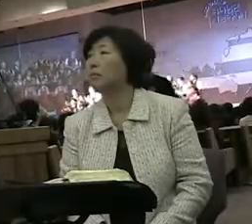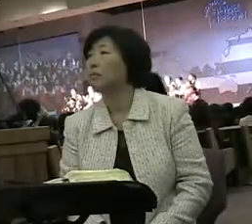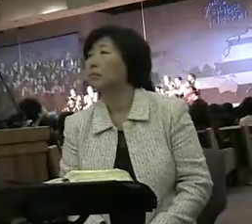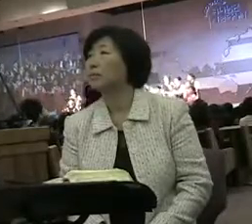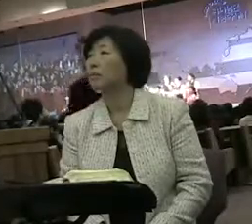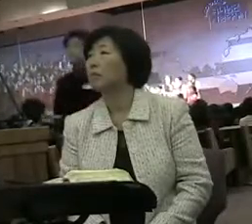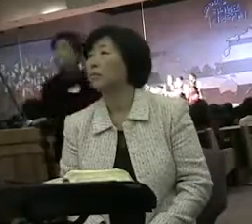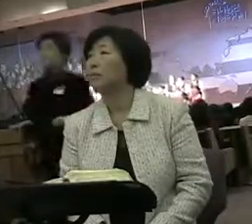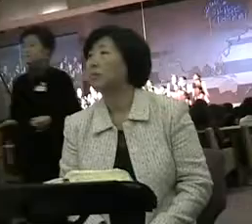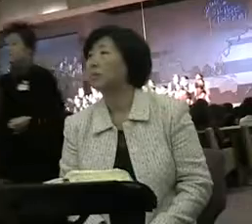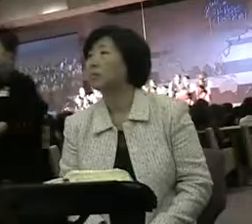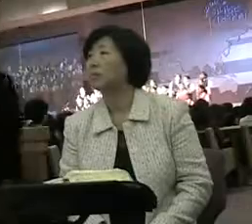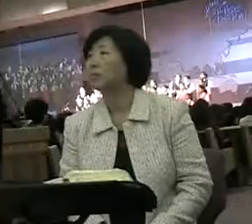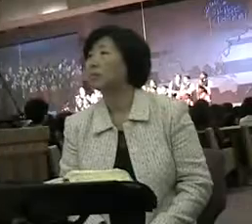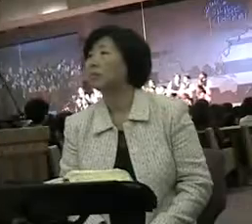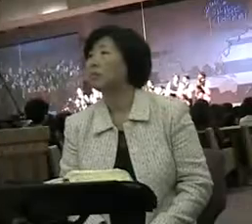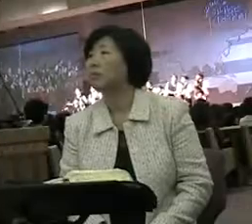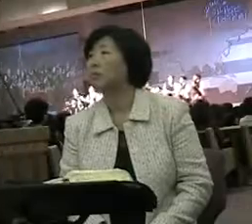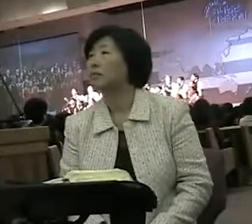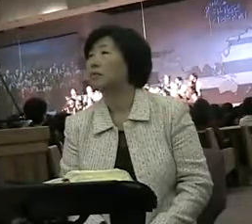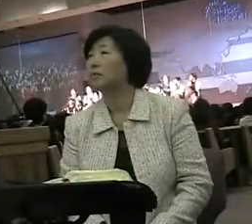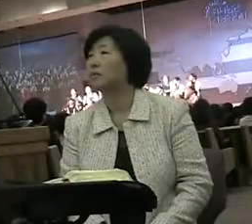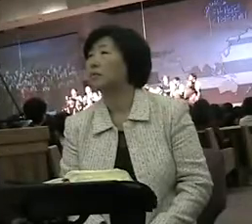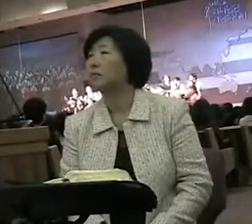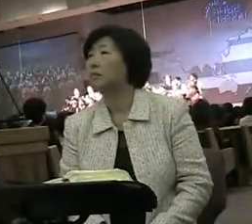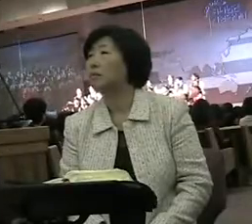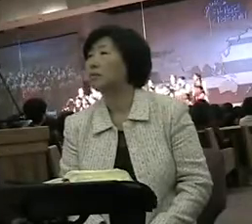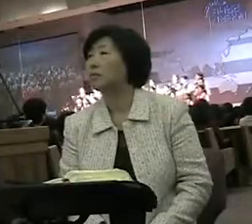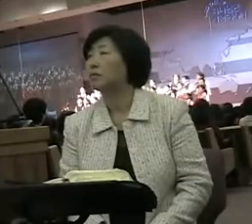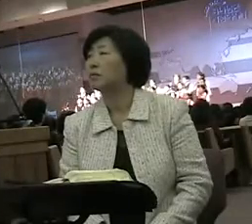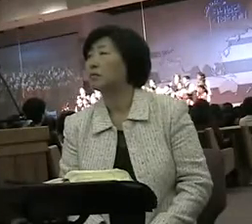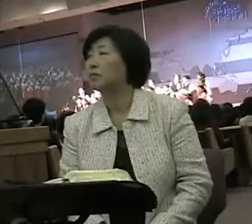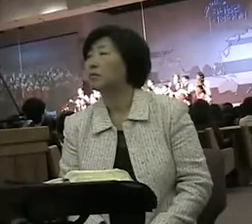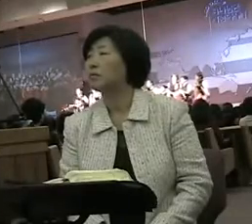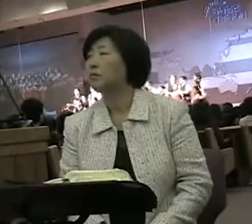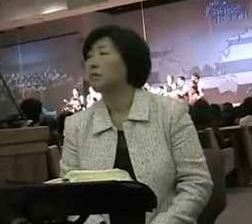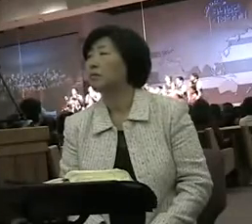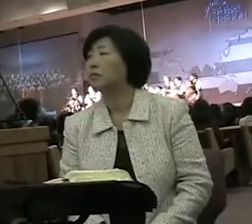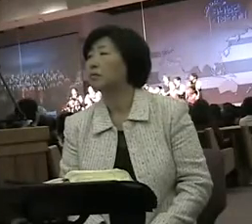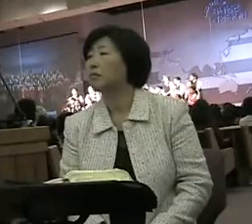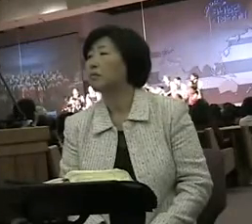in Bethlehem. Praise him in Bethlehem.